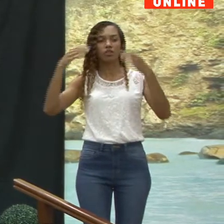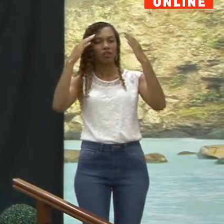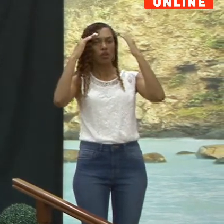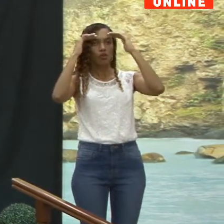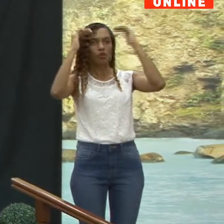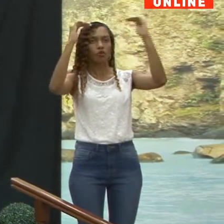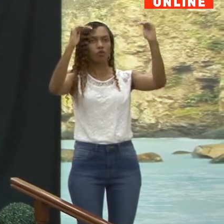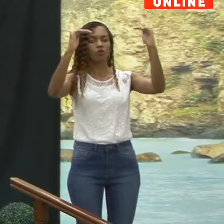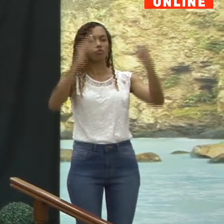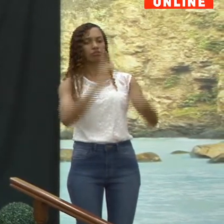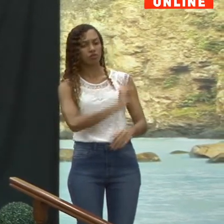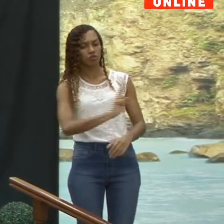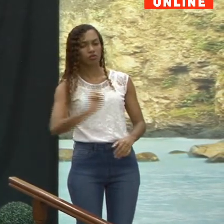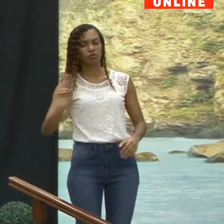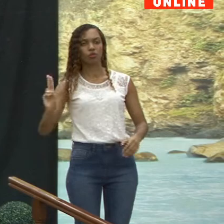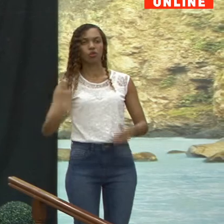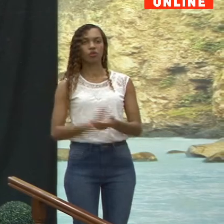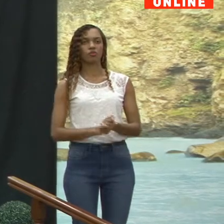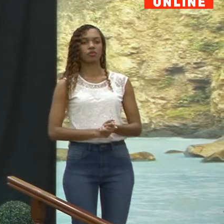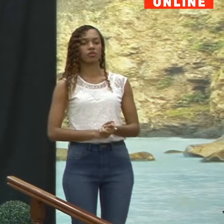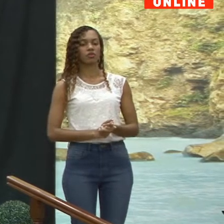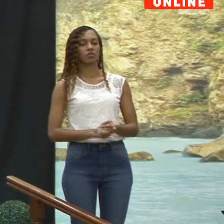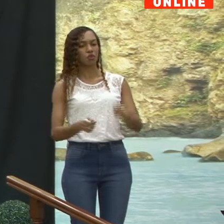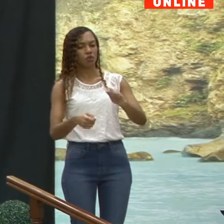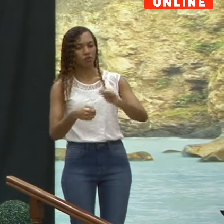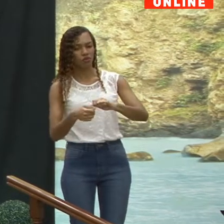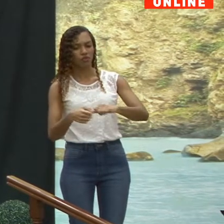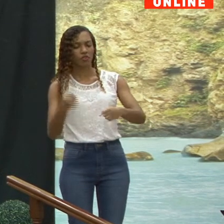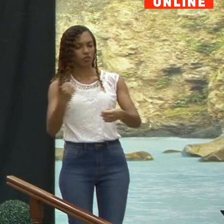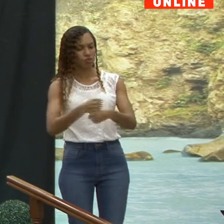nome. Eu tenho feito a tua obra. Eu tenho